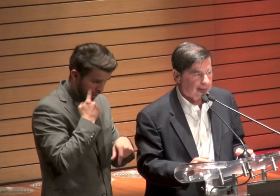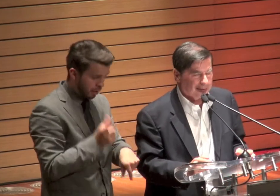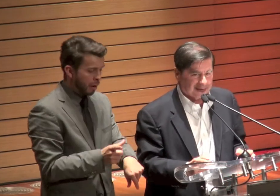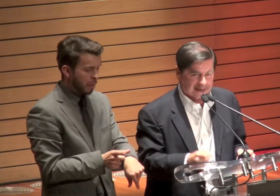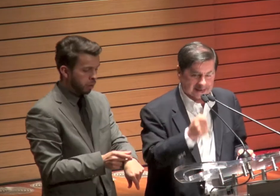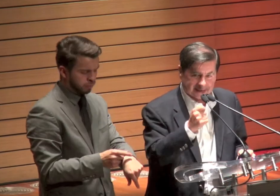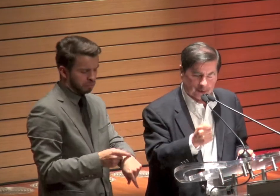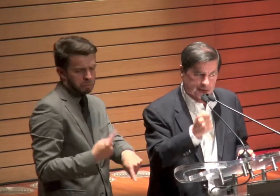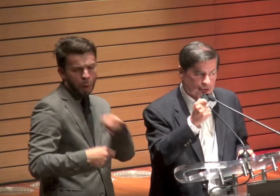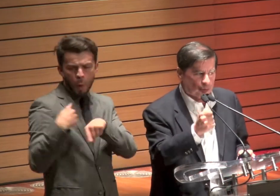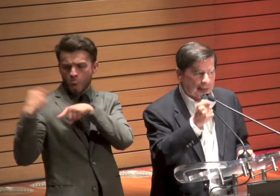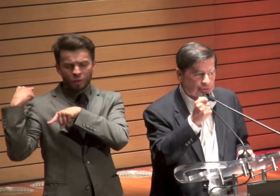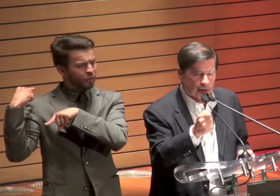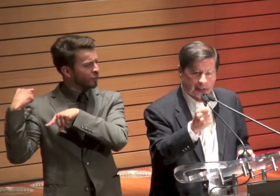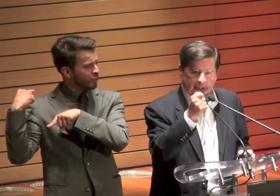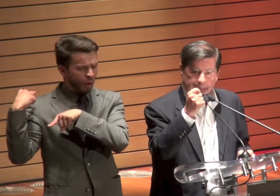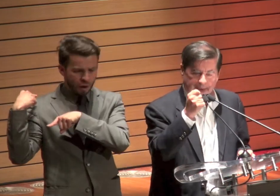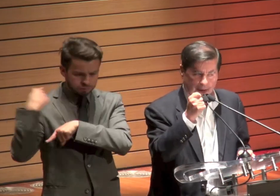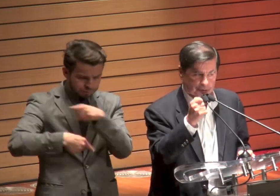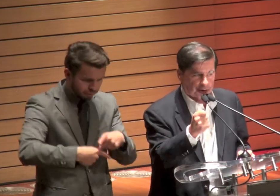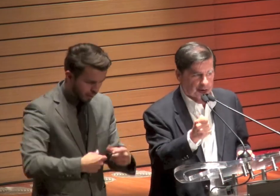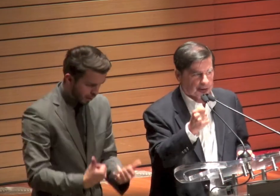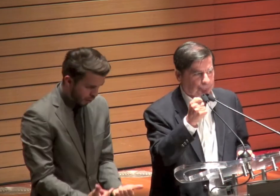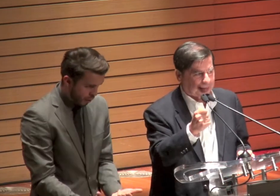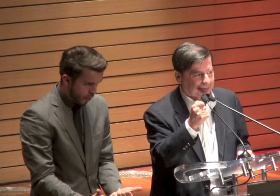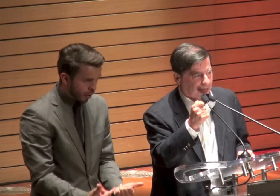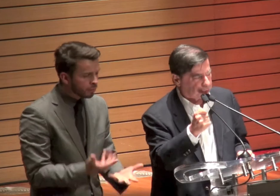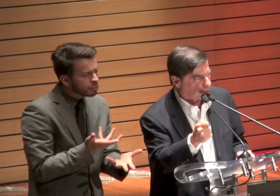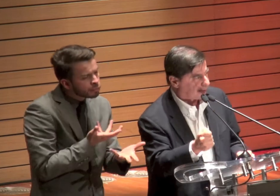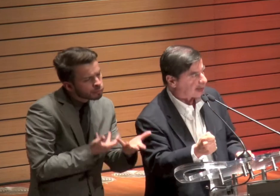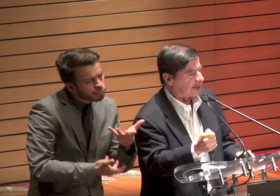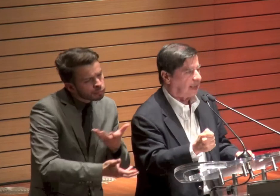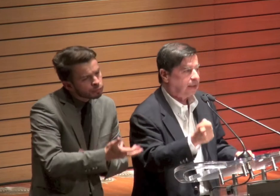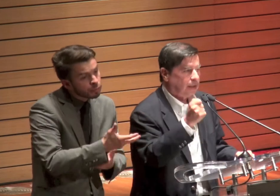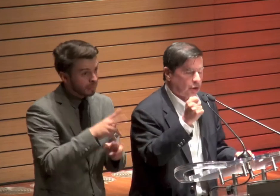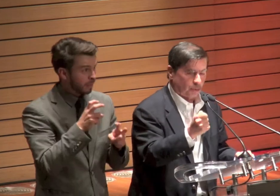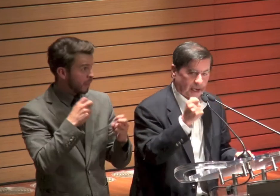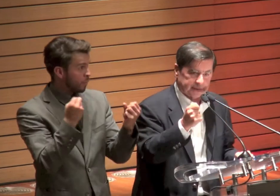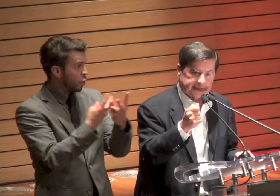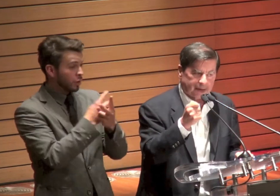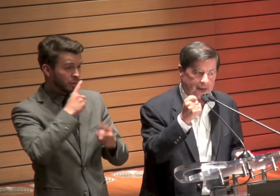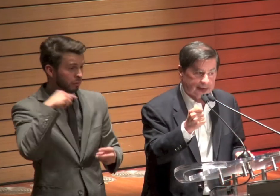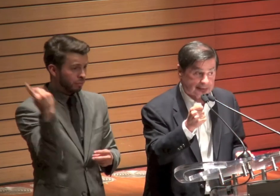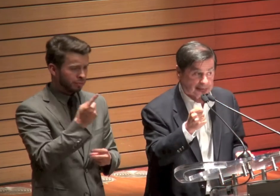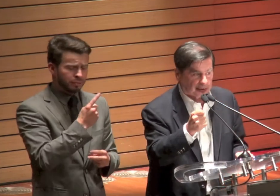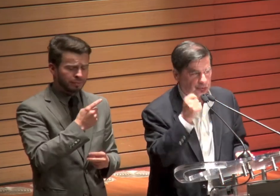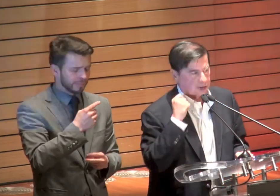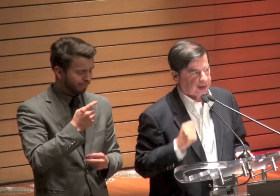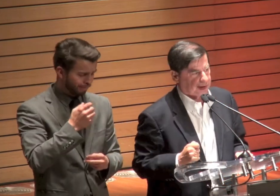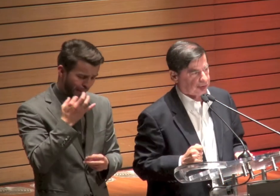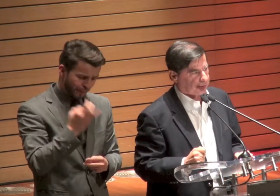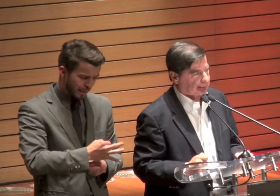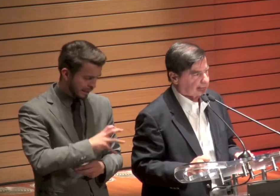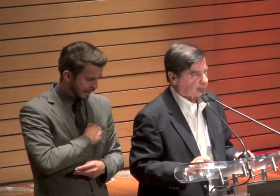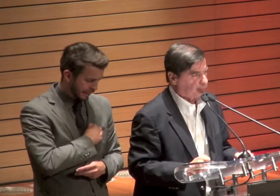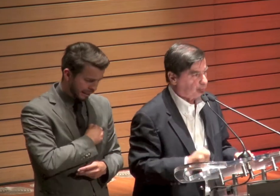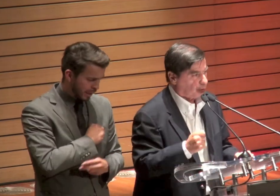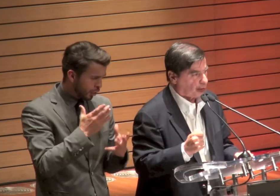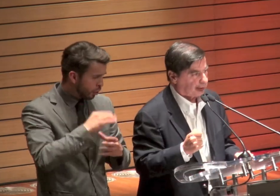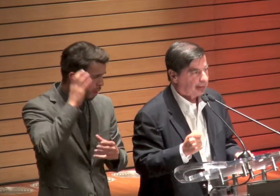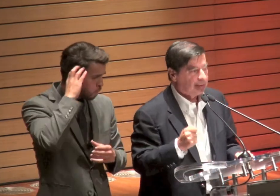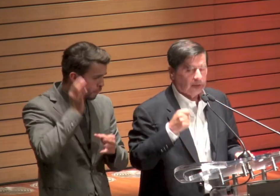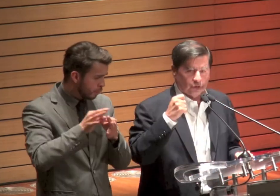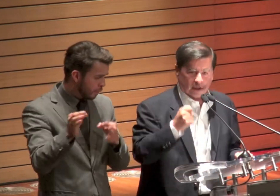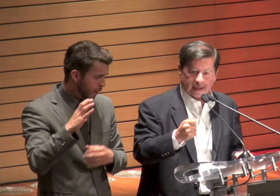historia y que tenemos que tomar todas las precauciones para que la violencia, como lamentablemente está sucediendo en el